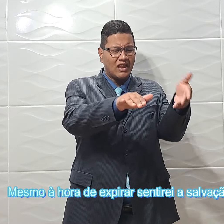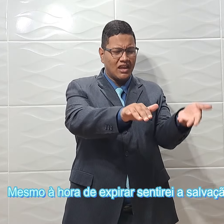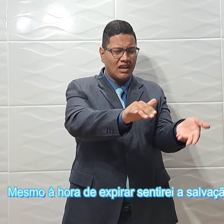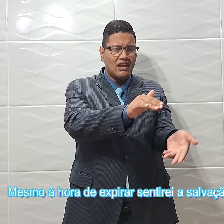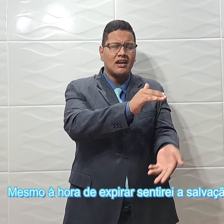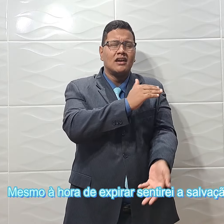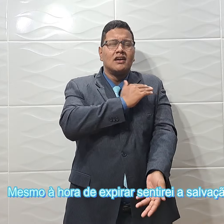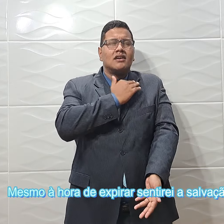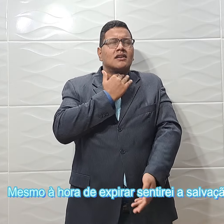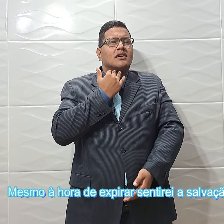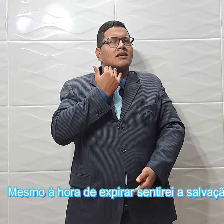expirar